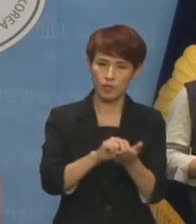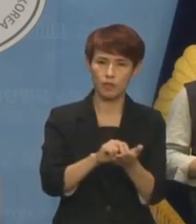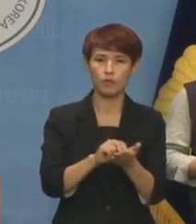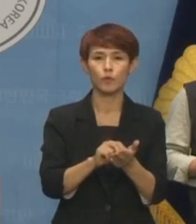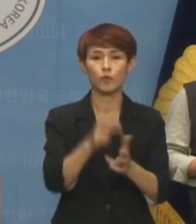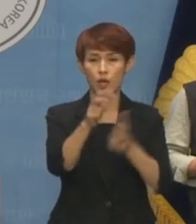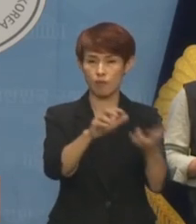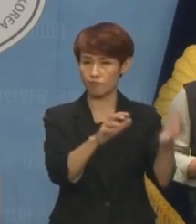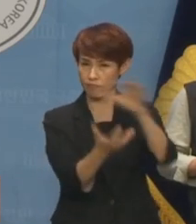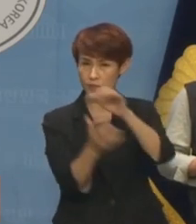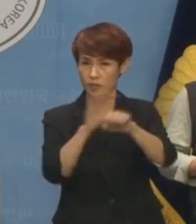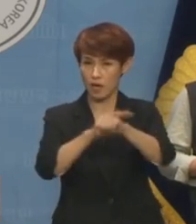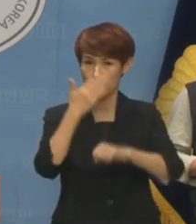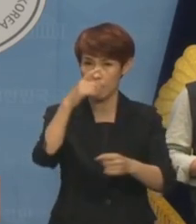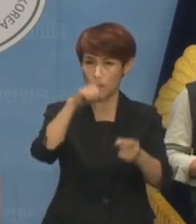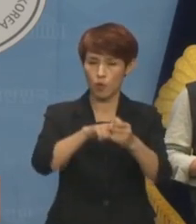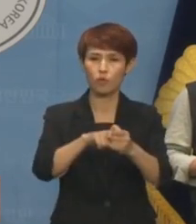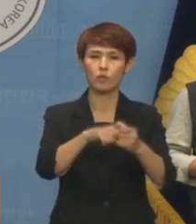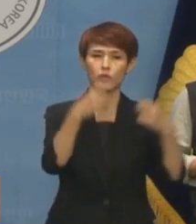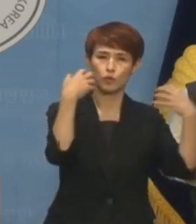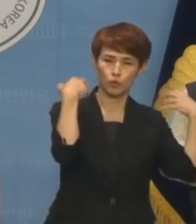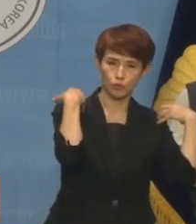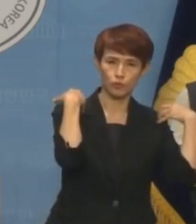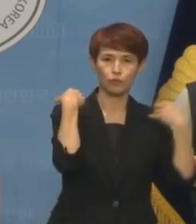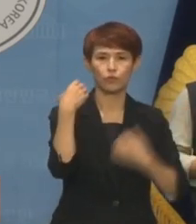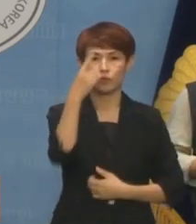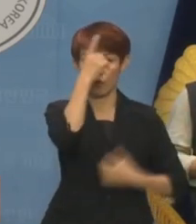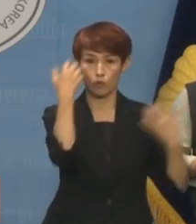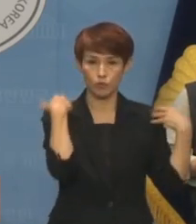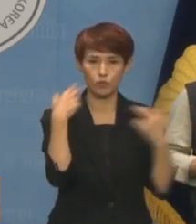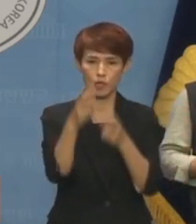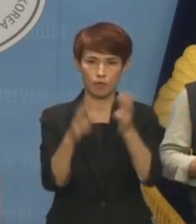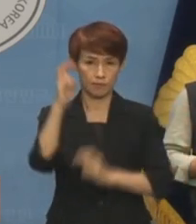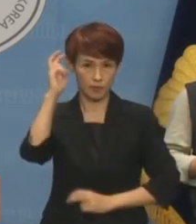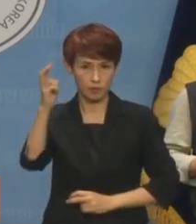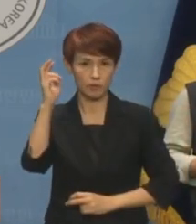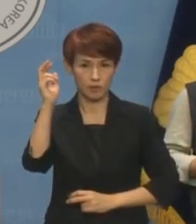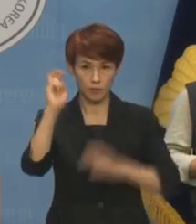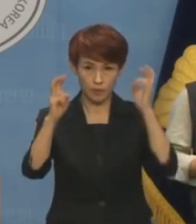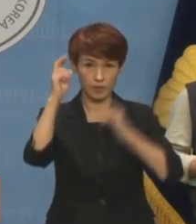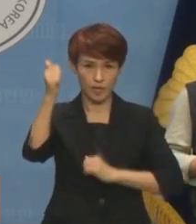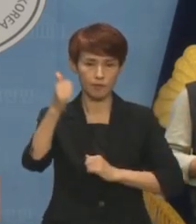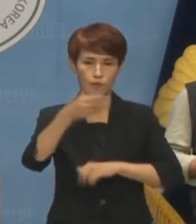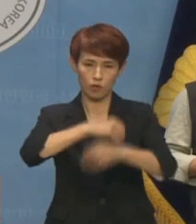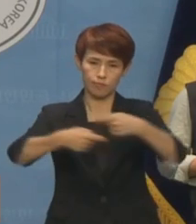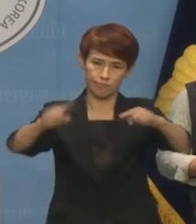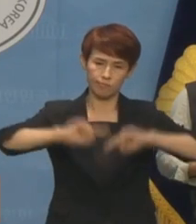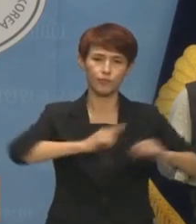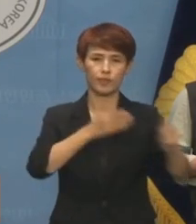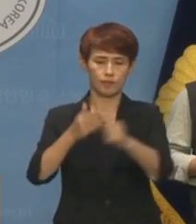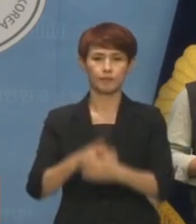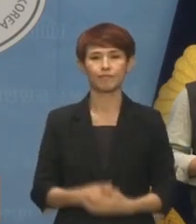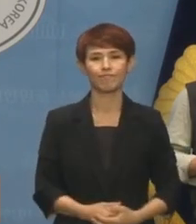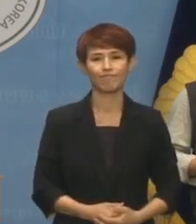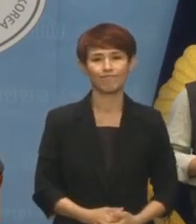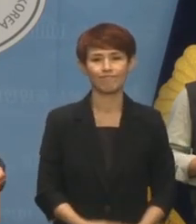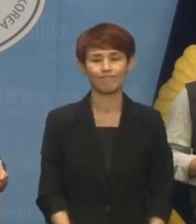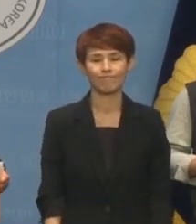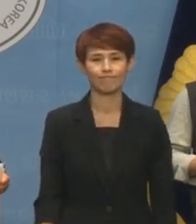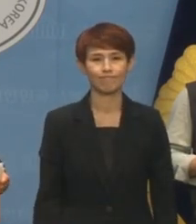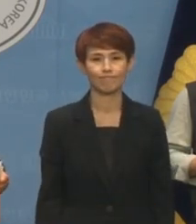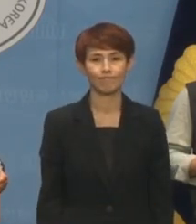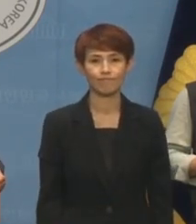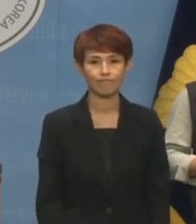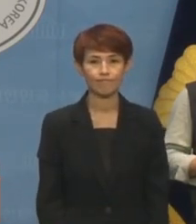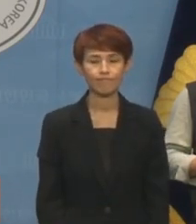위해 정부와 사업주들도 적극적으로 나서줄 것을 촉구합니다. 이상입니다.